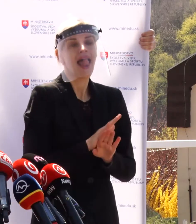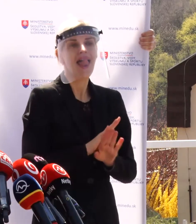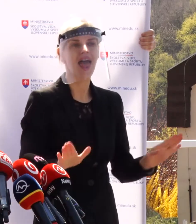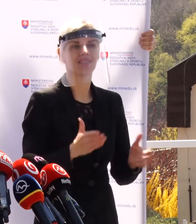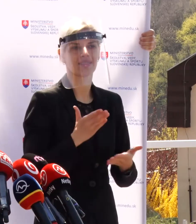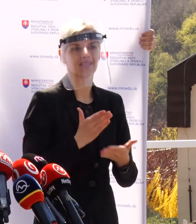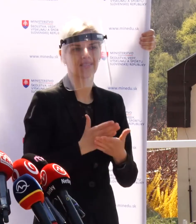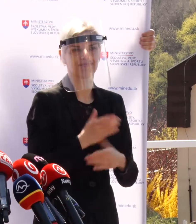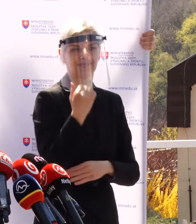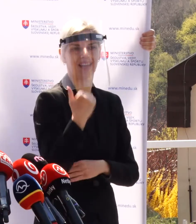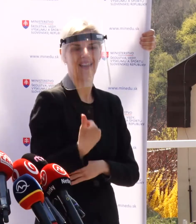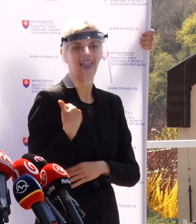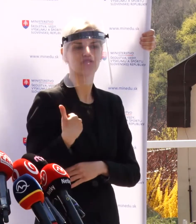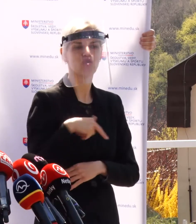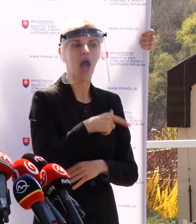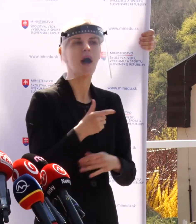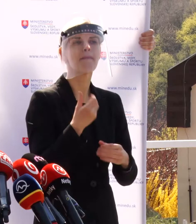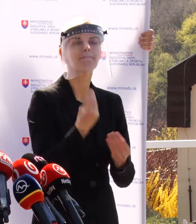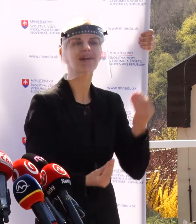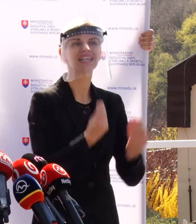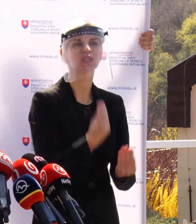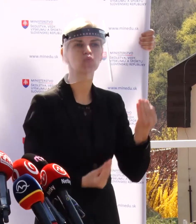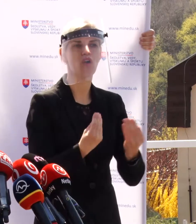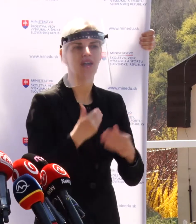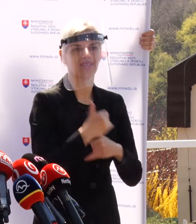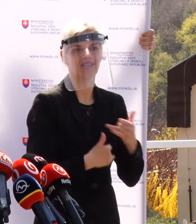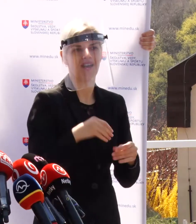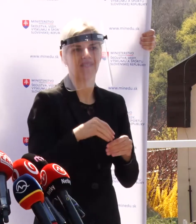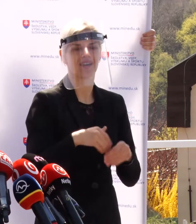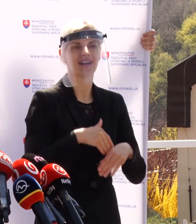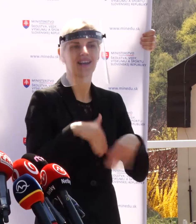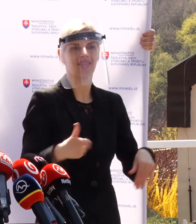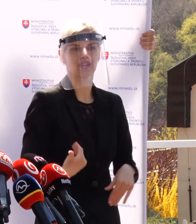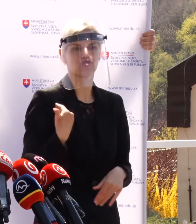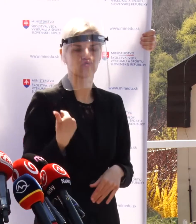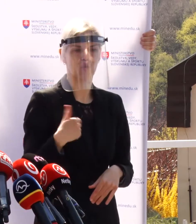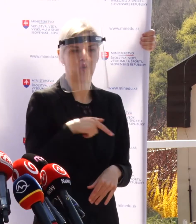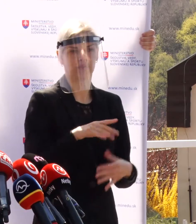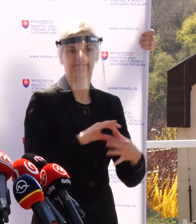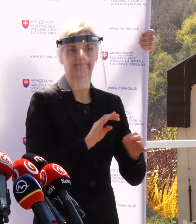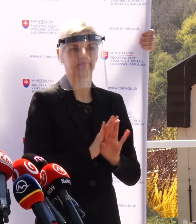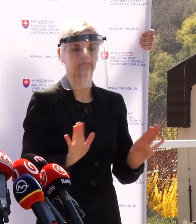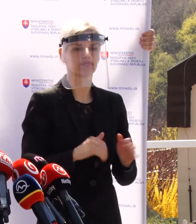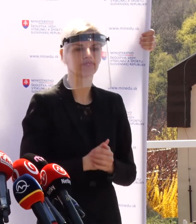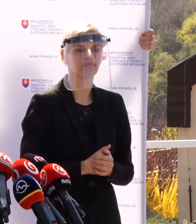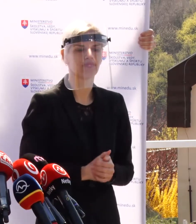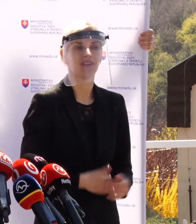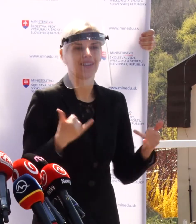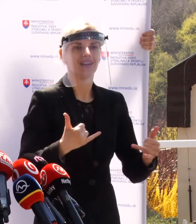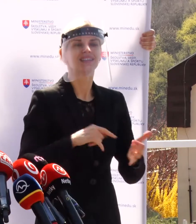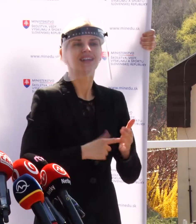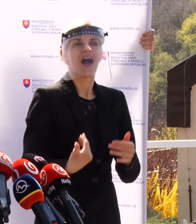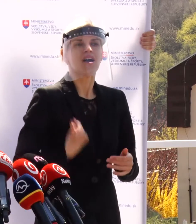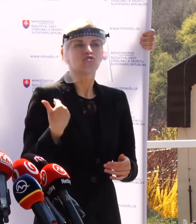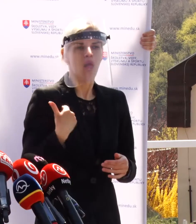podobných podmienok ako na základných školách. K ukončovaniu vzdelávania na stredných školách, čo teraz určite trápi mnohých, bude